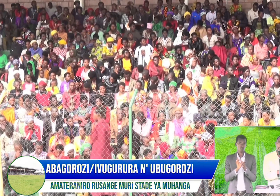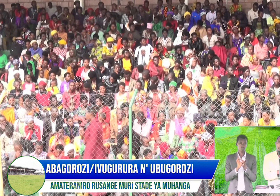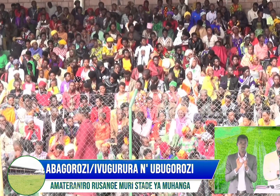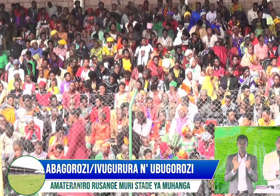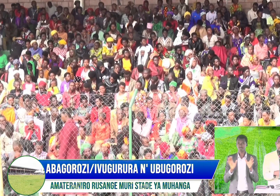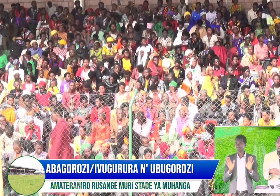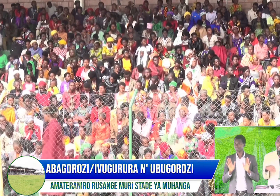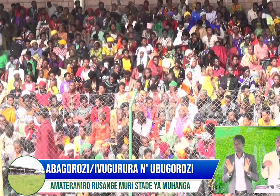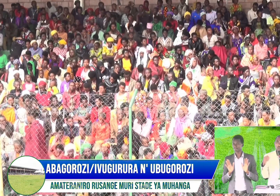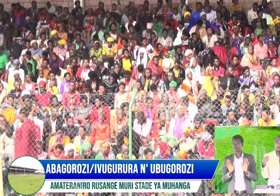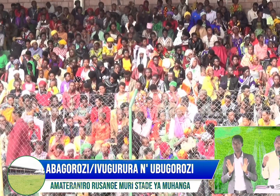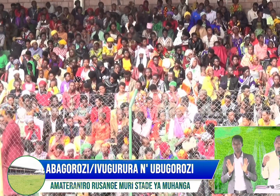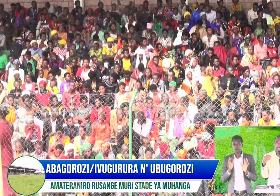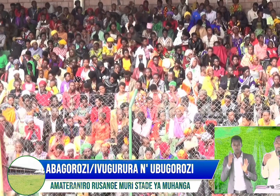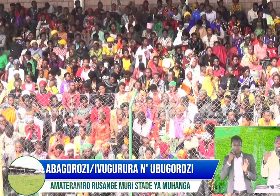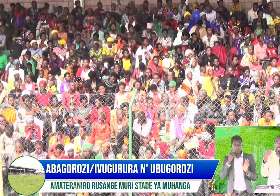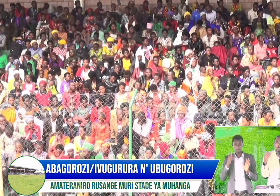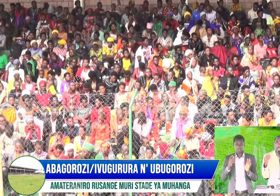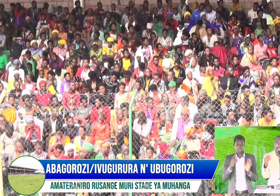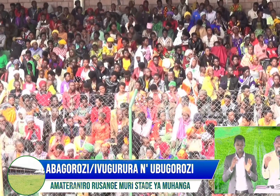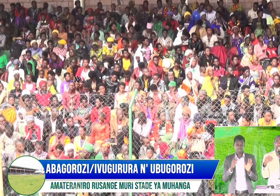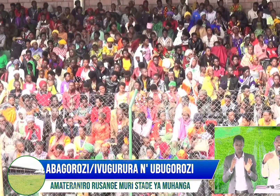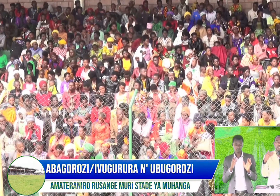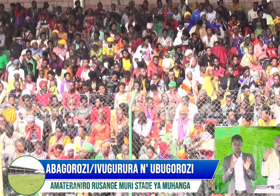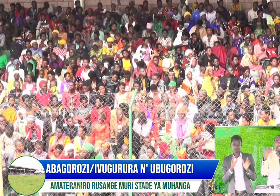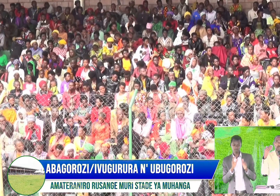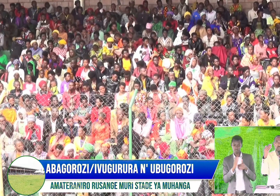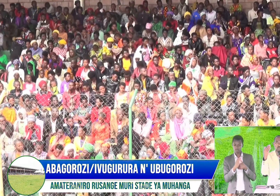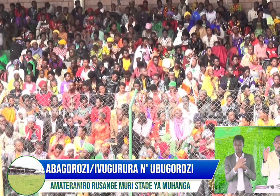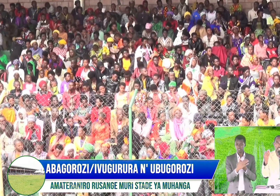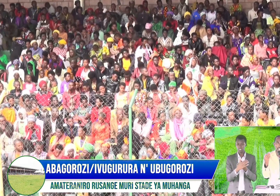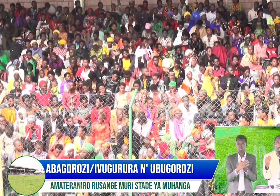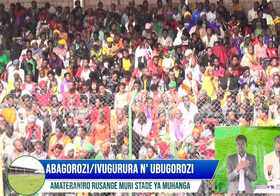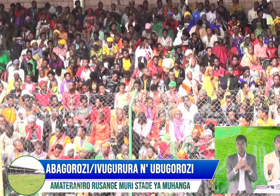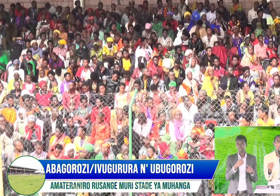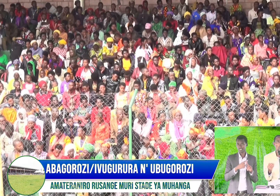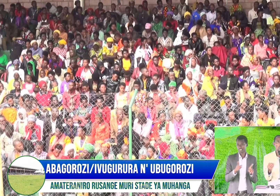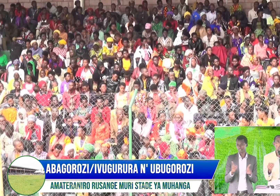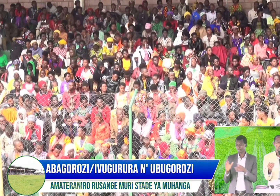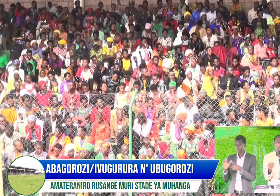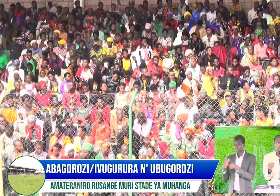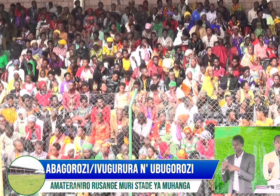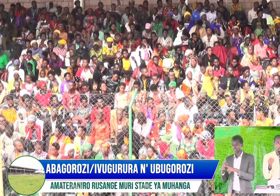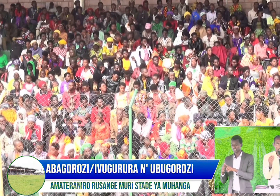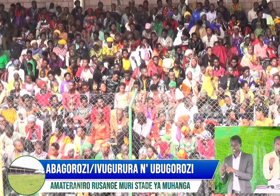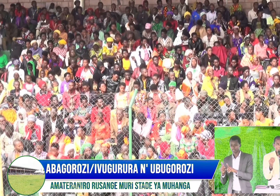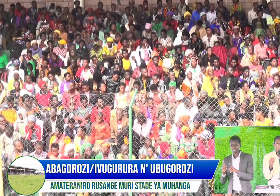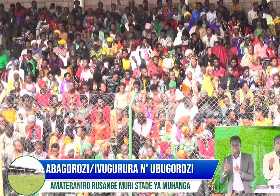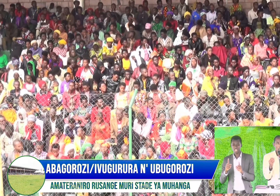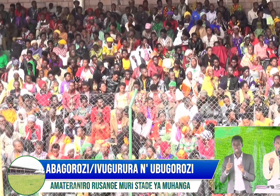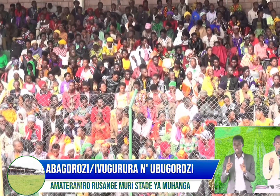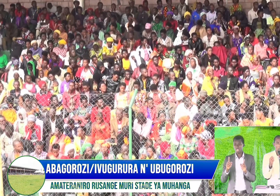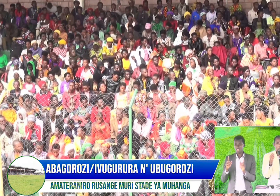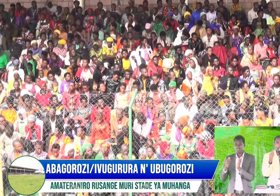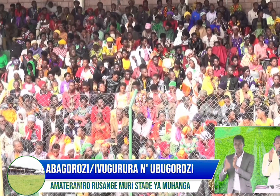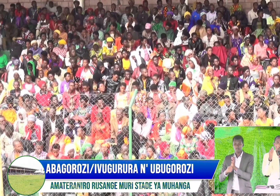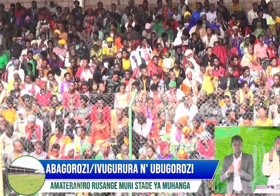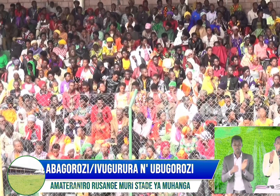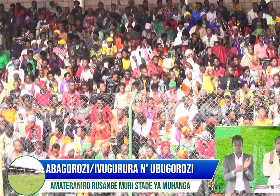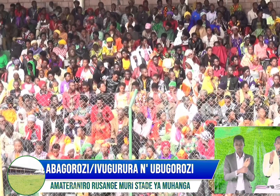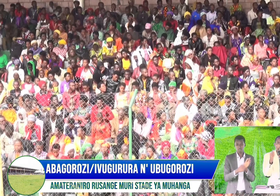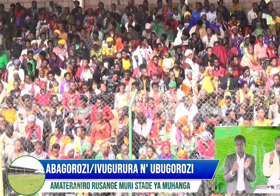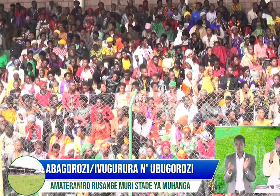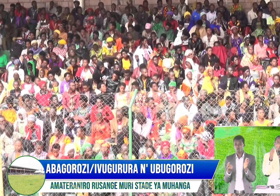ndanyuze aha nagera ku kibazo runaka ntimushobore kucyumvikanaho rero burya